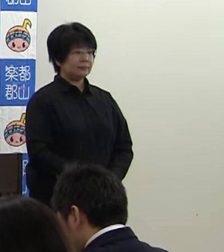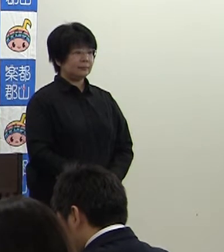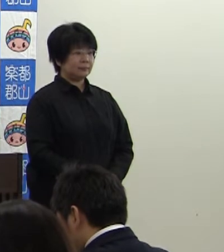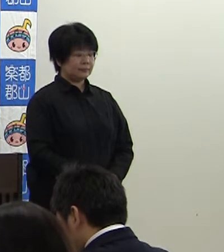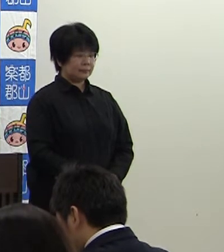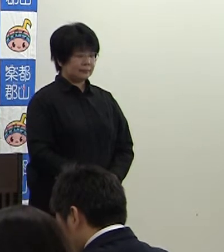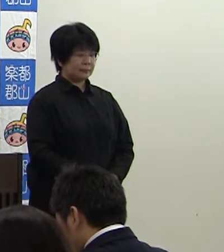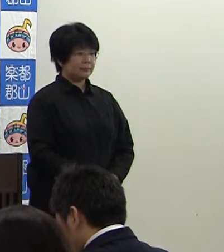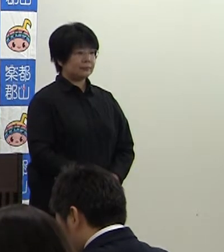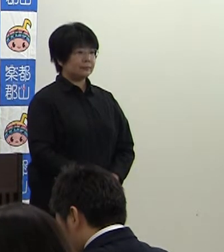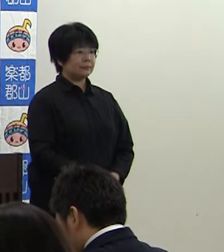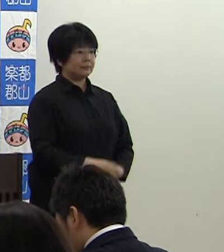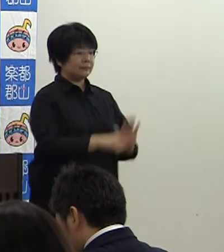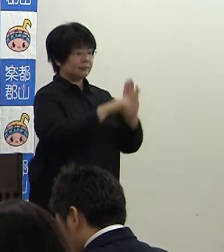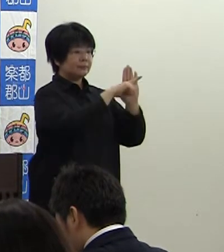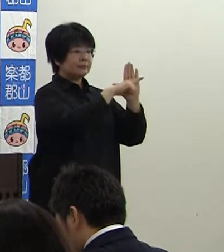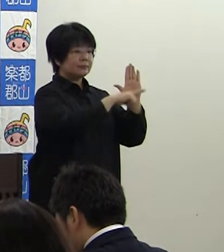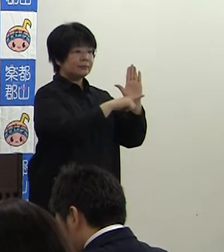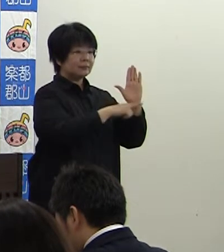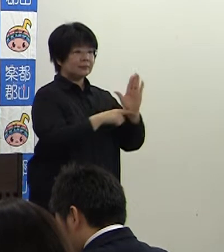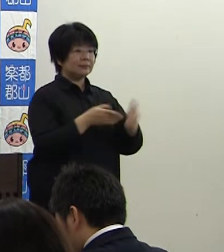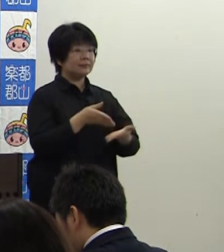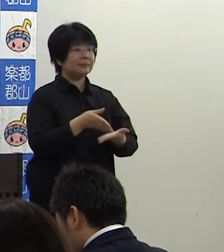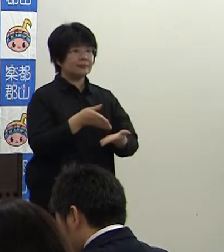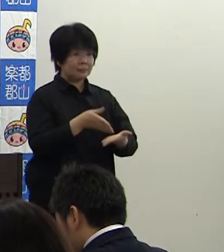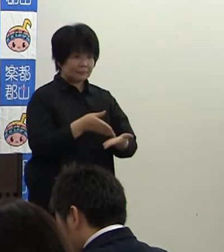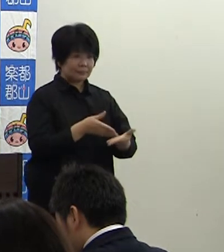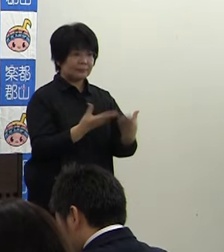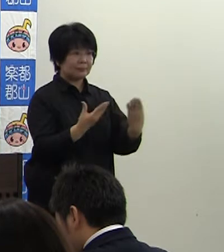以上でございます。